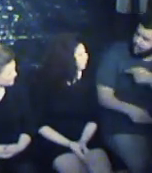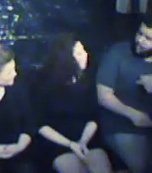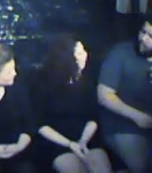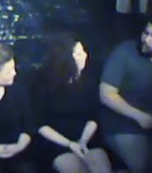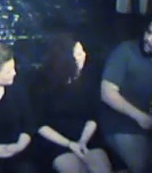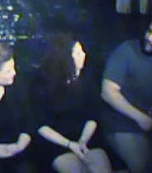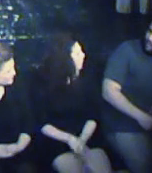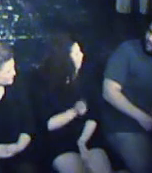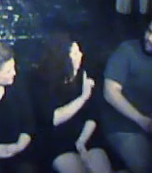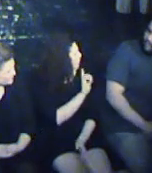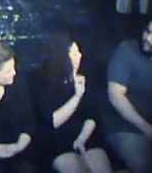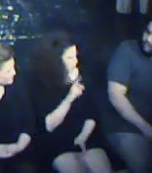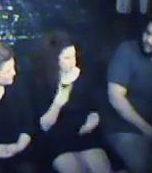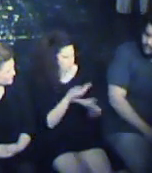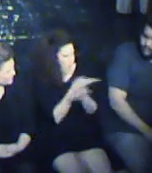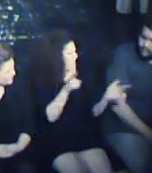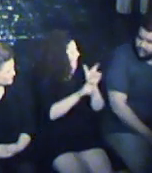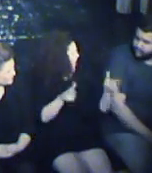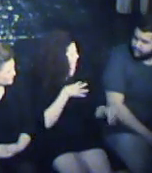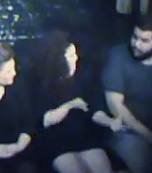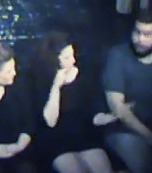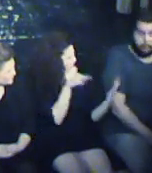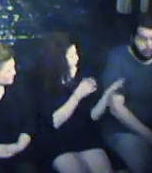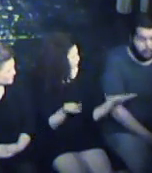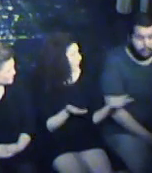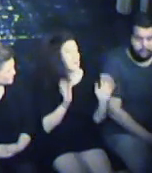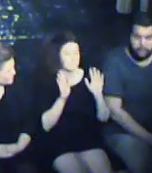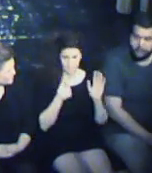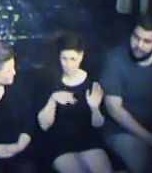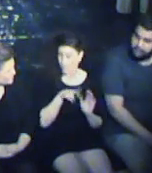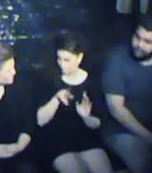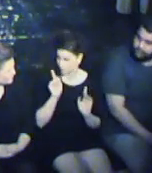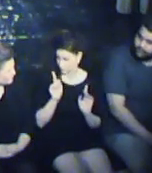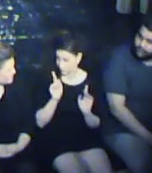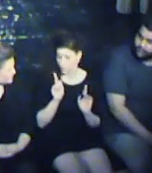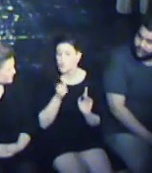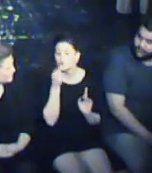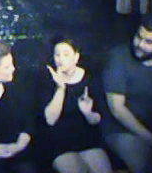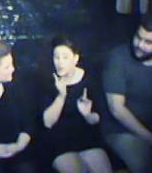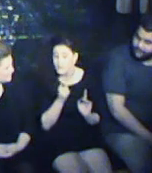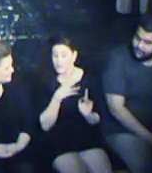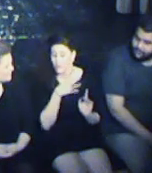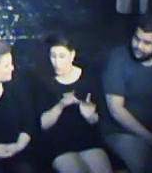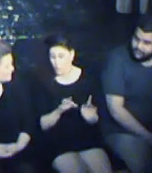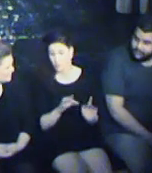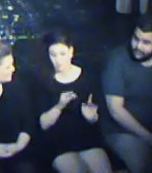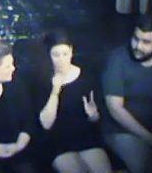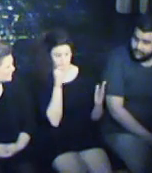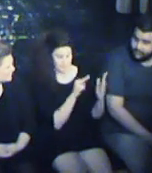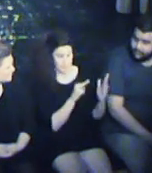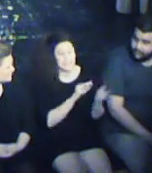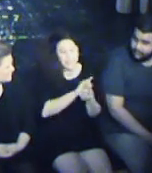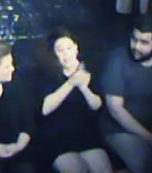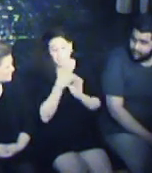No, puede mirarse en él todo el que quiera, pero repito, se puede envejecer,